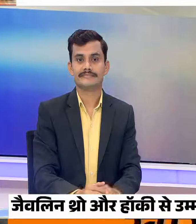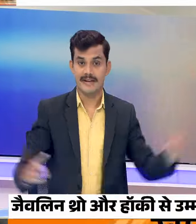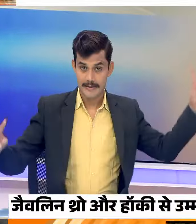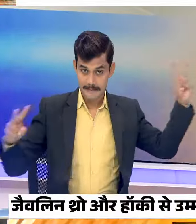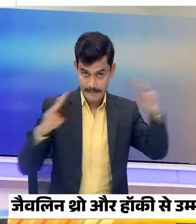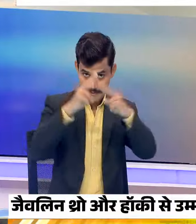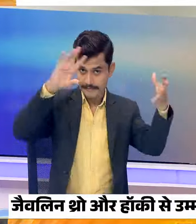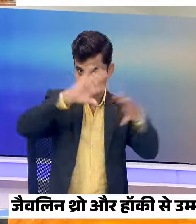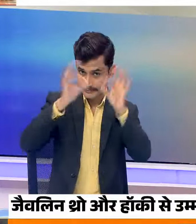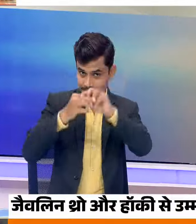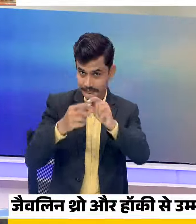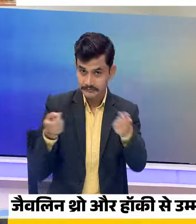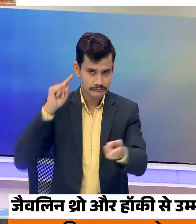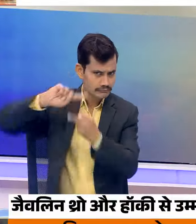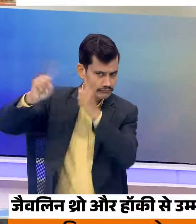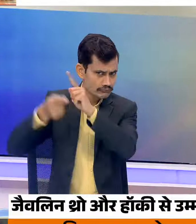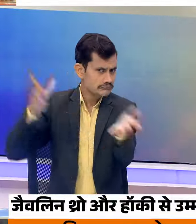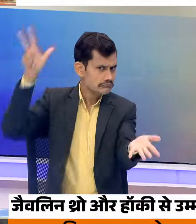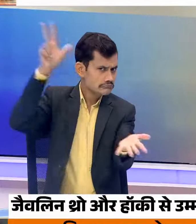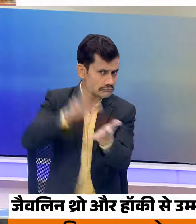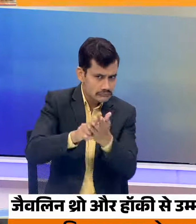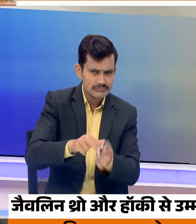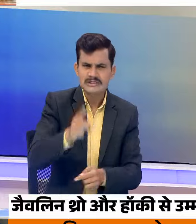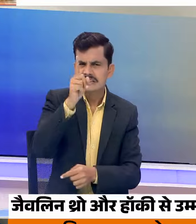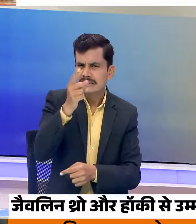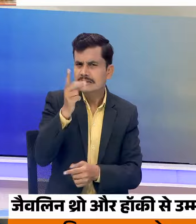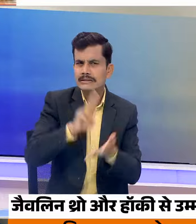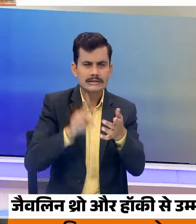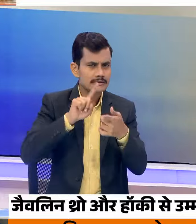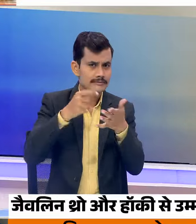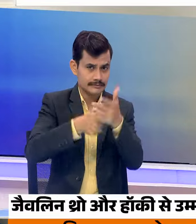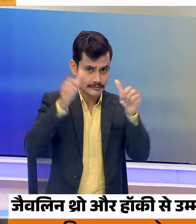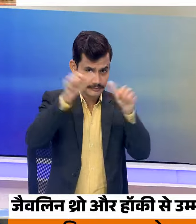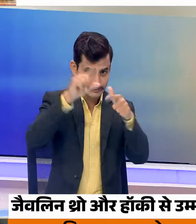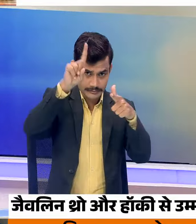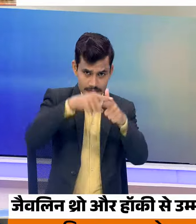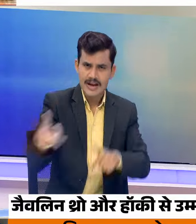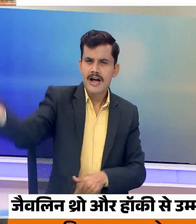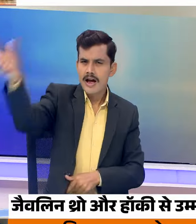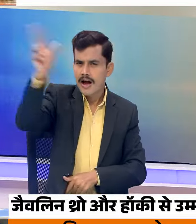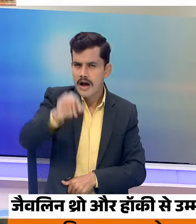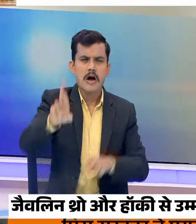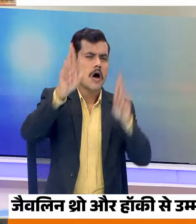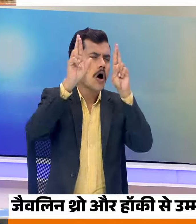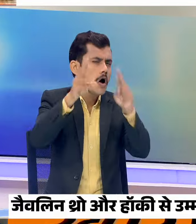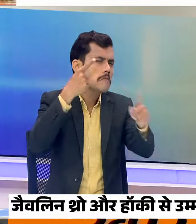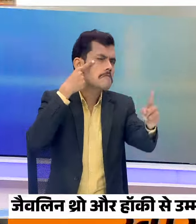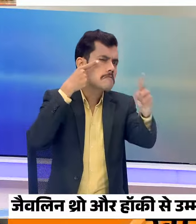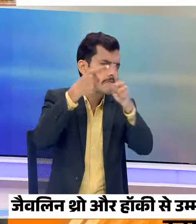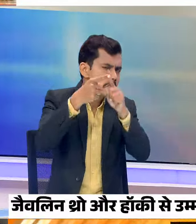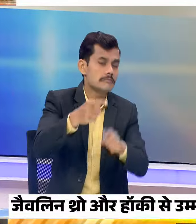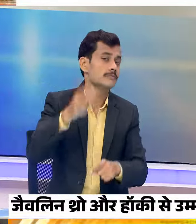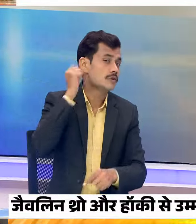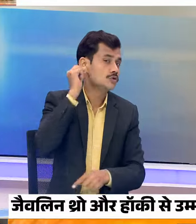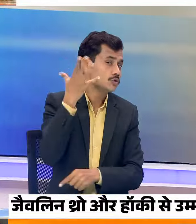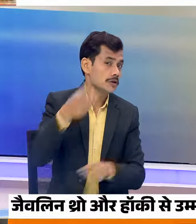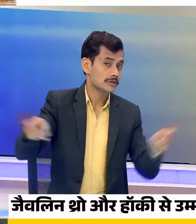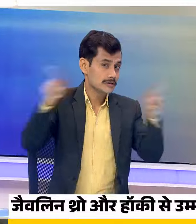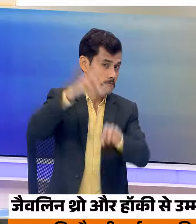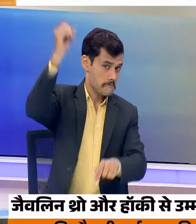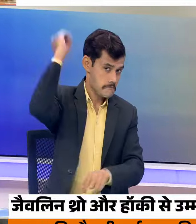पेरिस ओलंपिक में इतिहास बनाने से सिर्फ एक कदम दूर नीरज चोपड़ा, लगातार दूसरी बार गोल्ड पर रहेगी नजर। वहीं कांस्य पदक